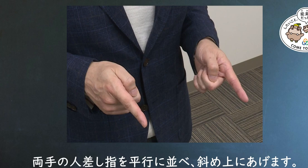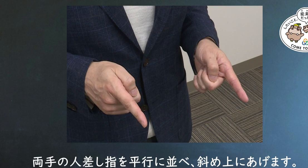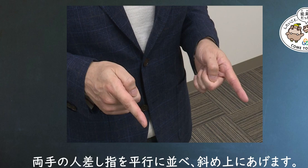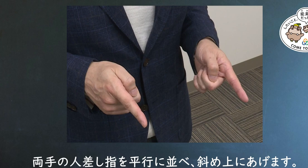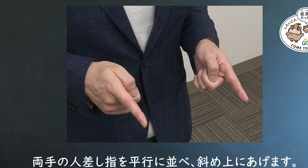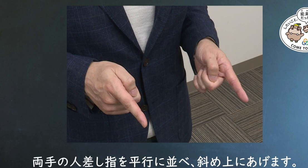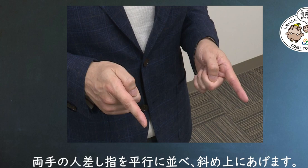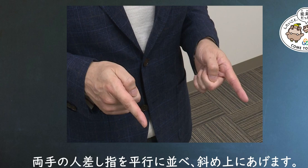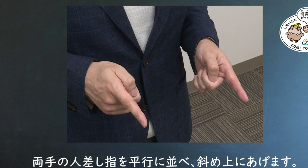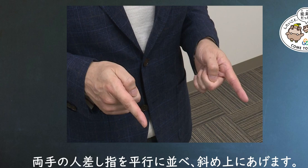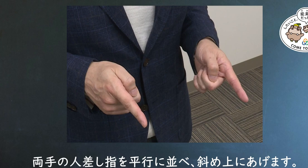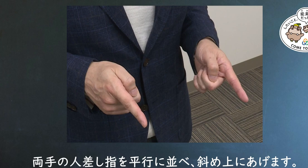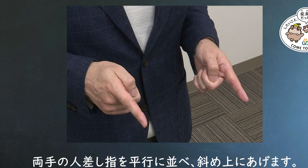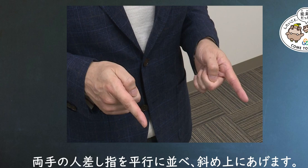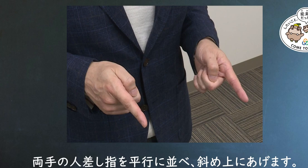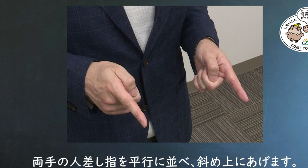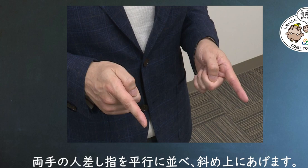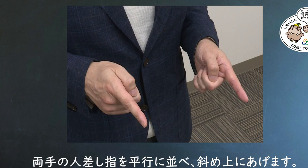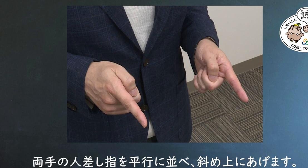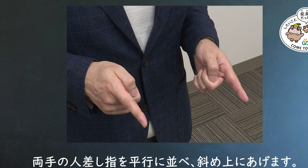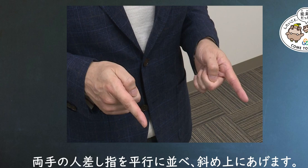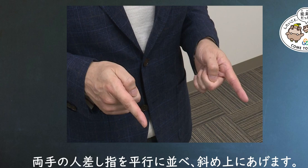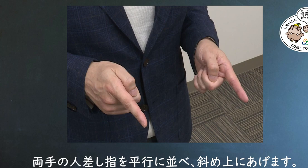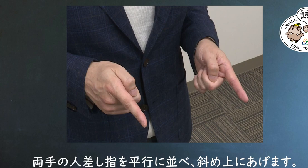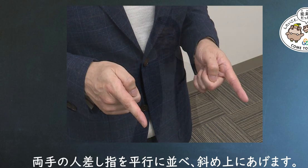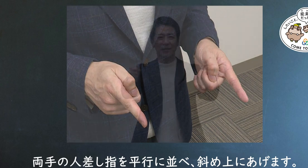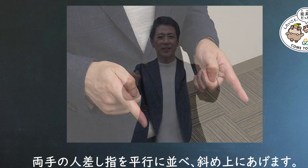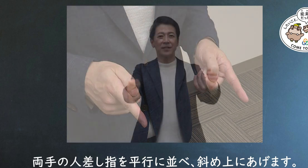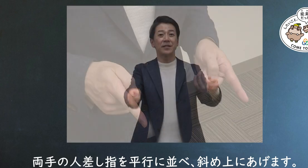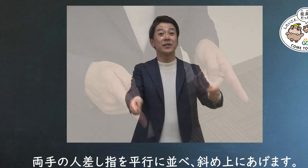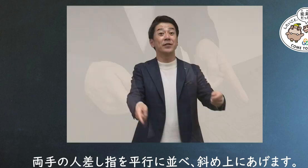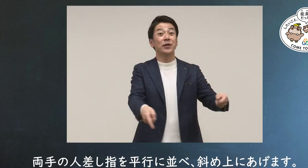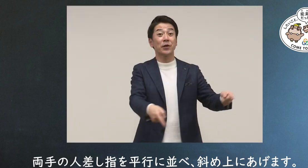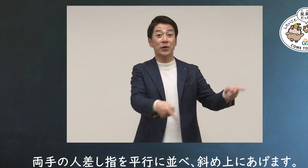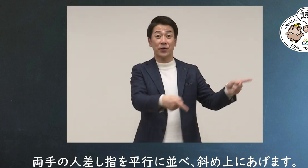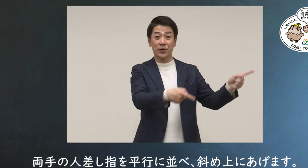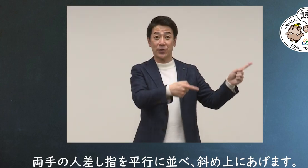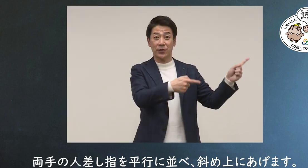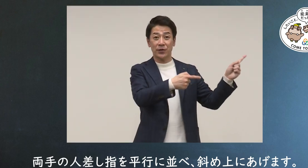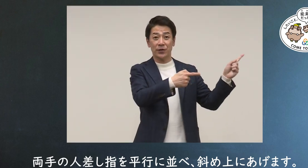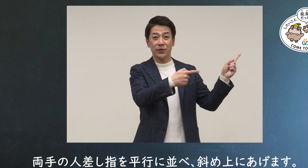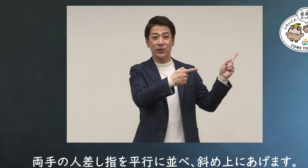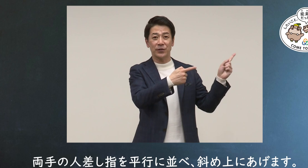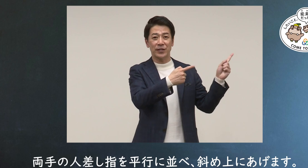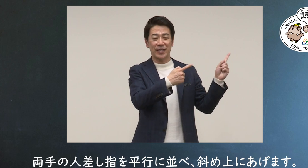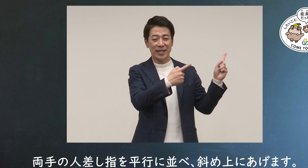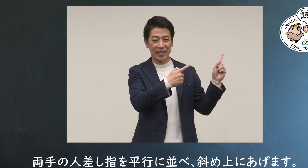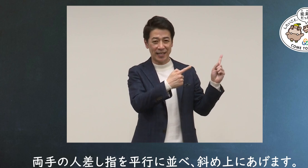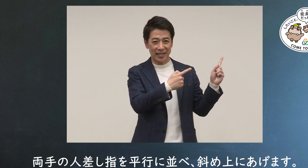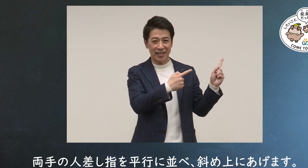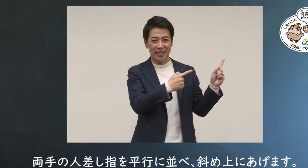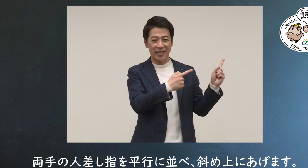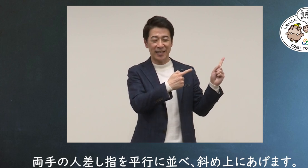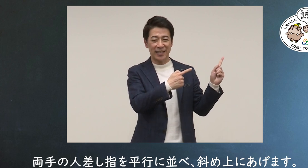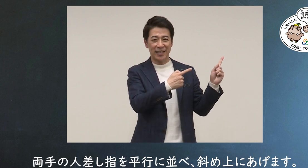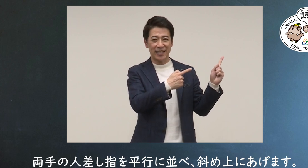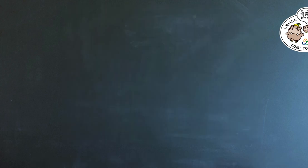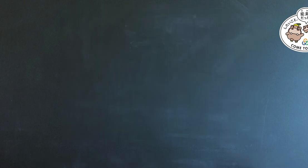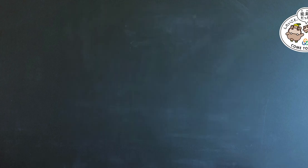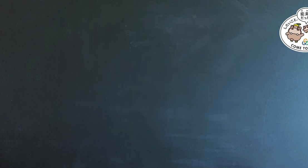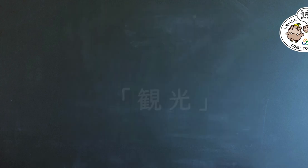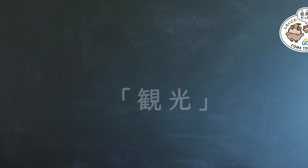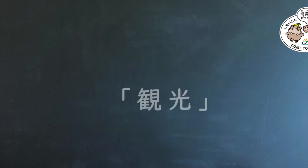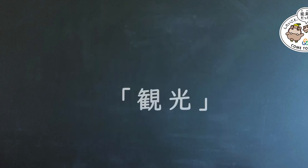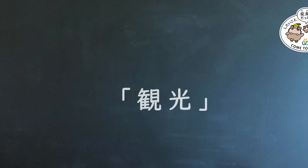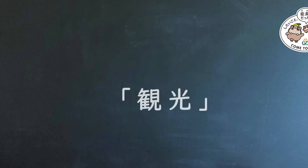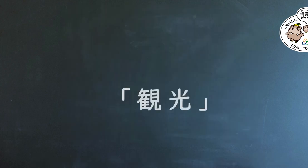両手の人差し指を平行に並べ、斜め上に上げます。